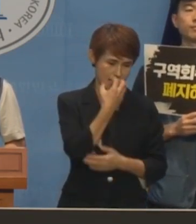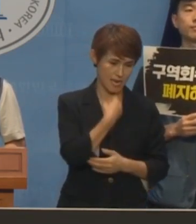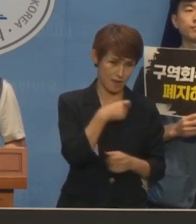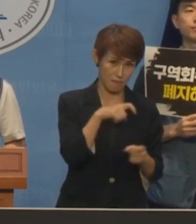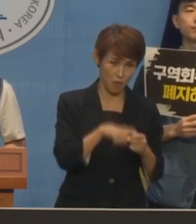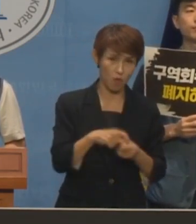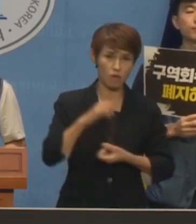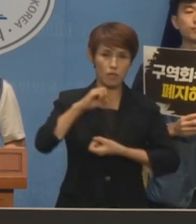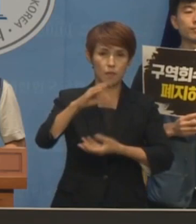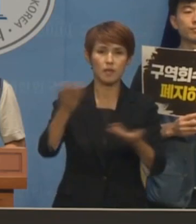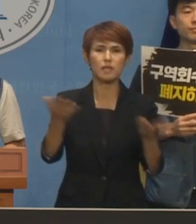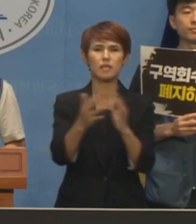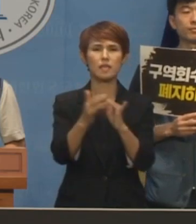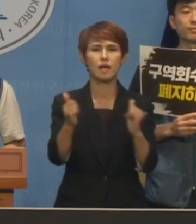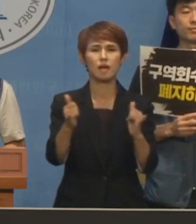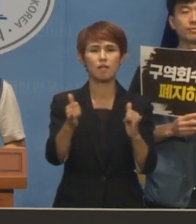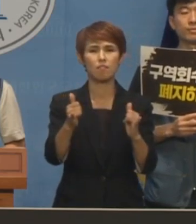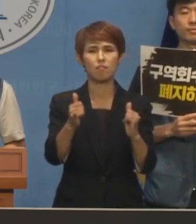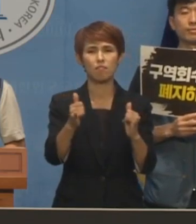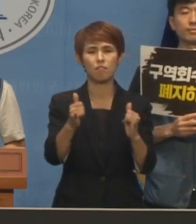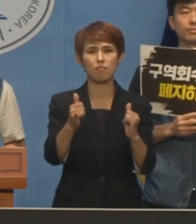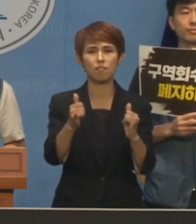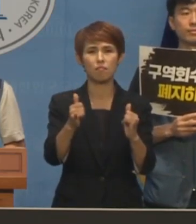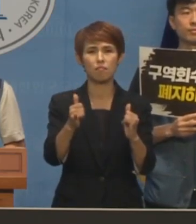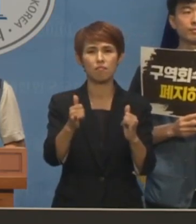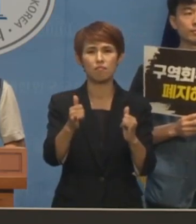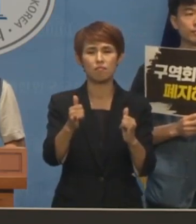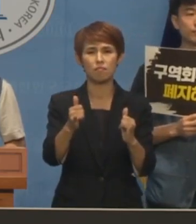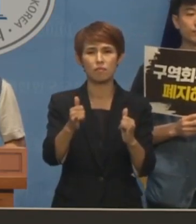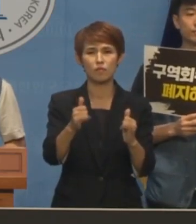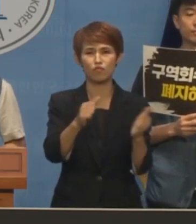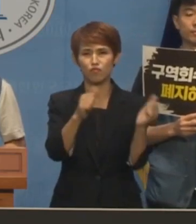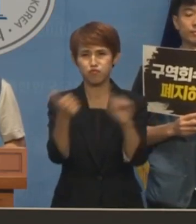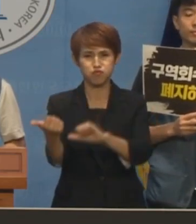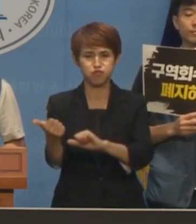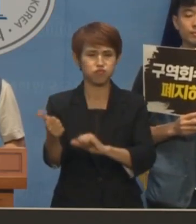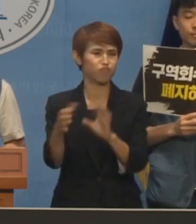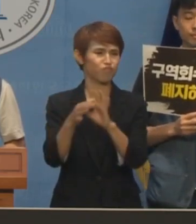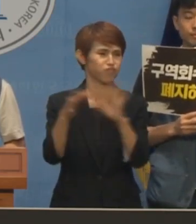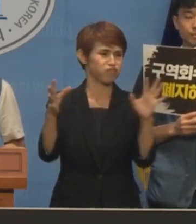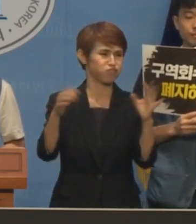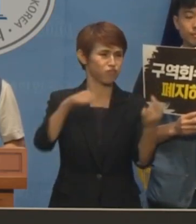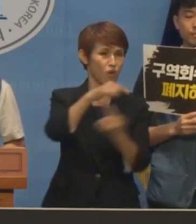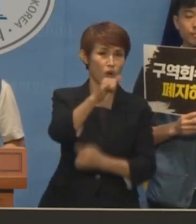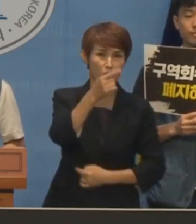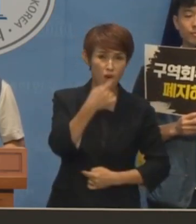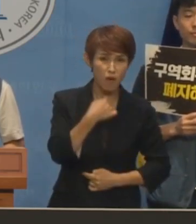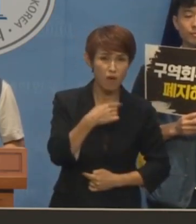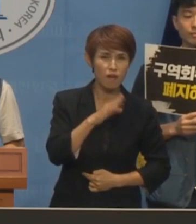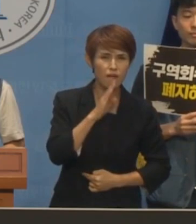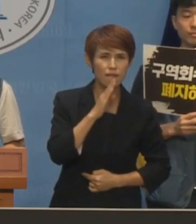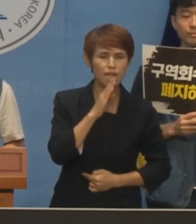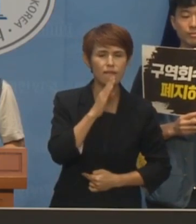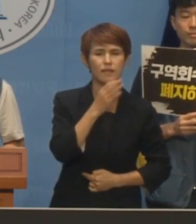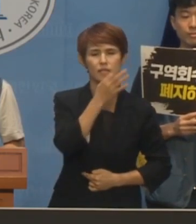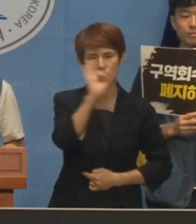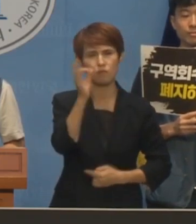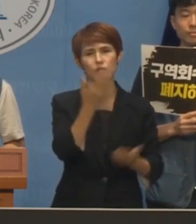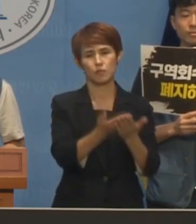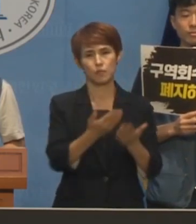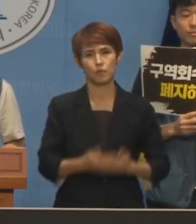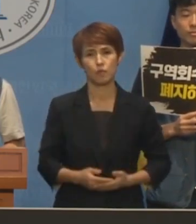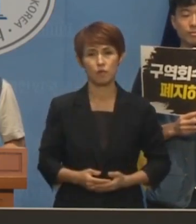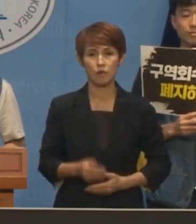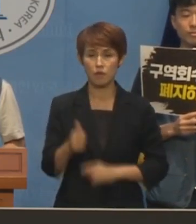택배노동자들의 목숨을 담보로 운영해 왔음을 인정하고 고인과 유족에게 진심어린 사과를 해야 합니다